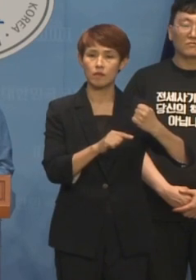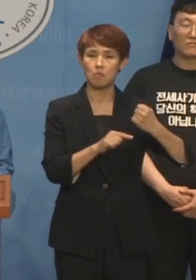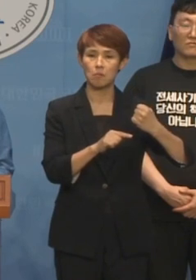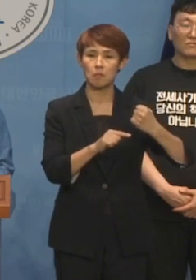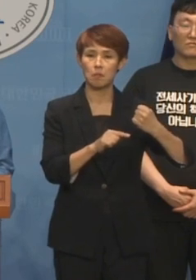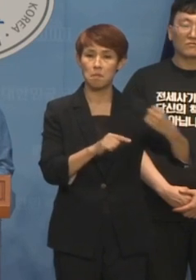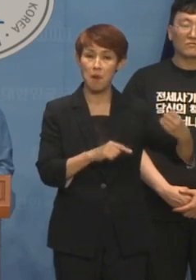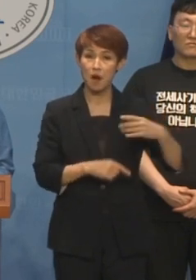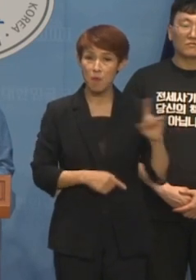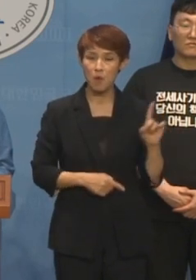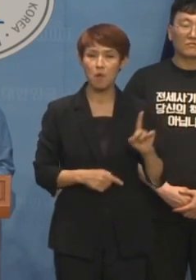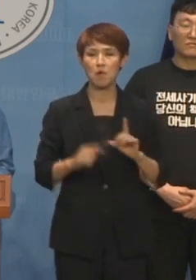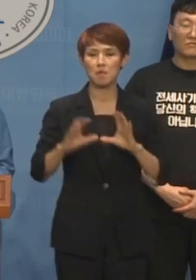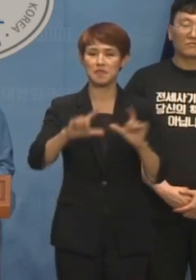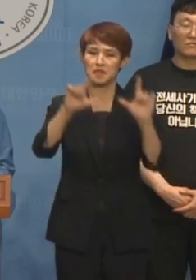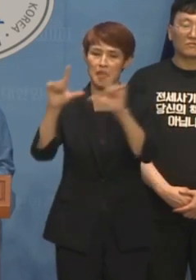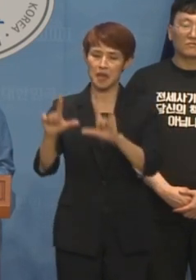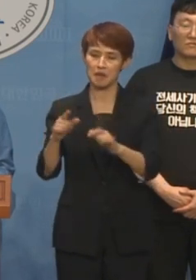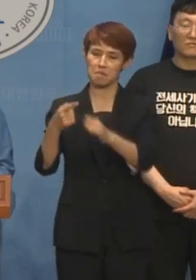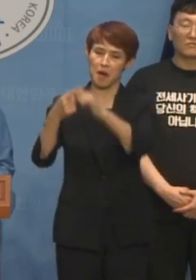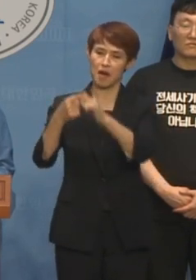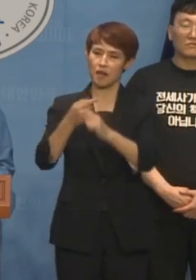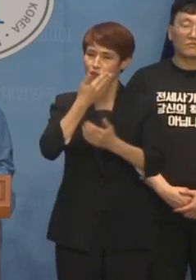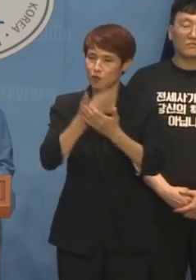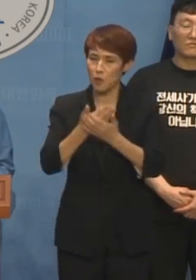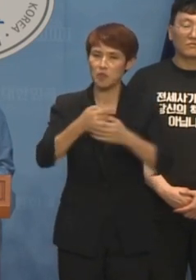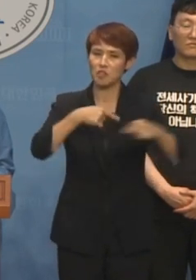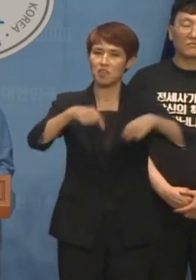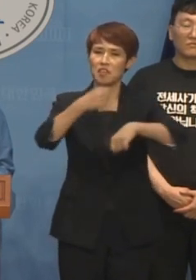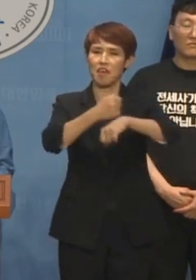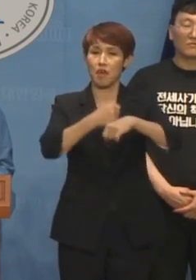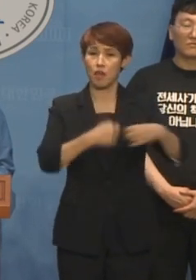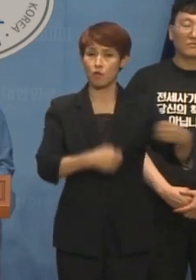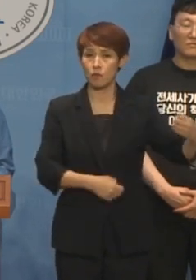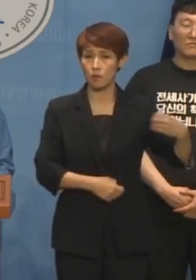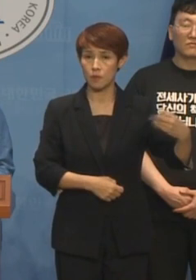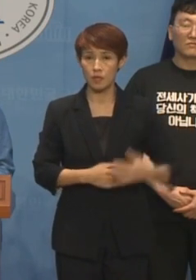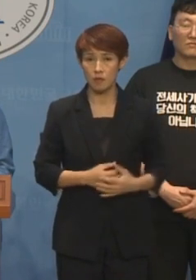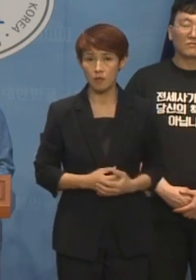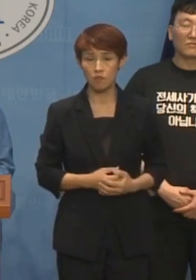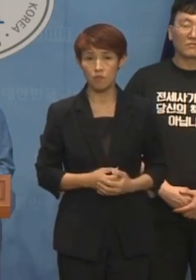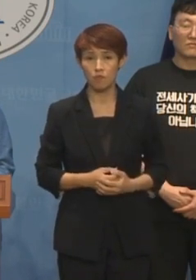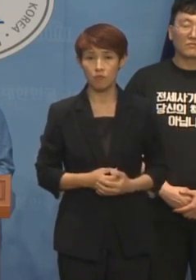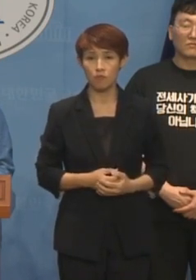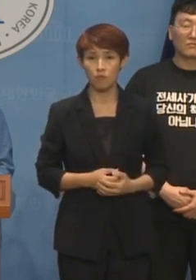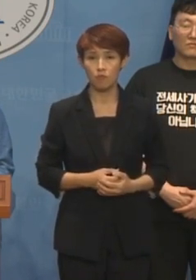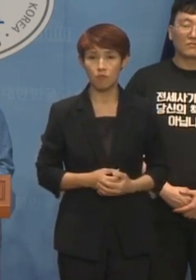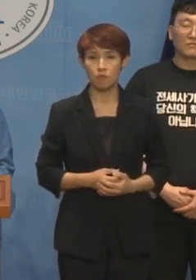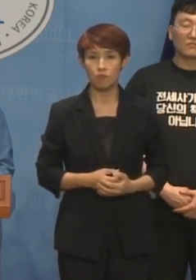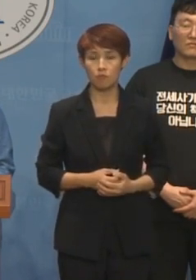말끝마다 민생 최우선 정치를 지금 주장을 하고 있지 않습니까? 그런데